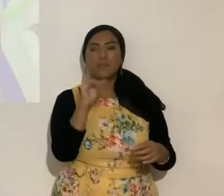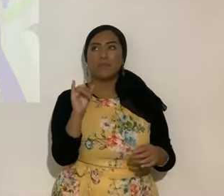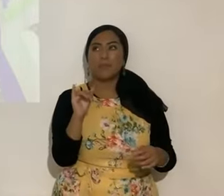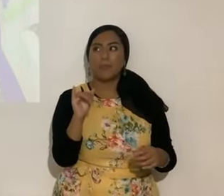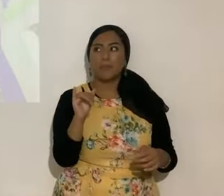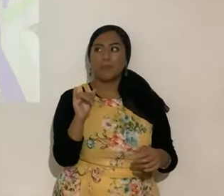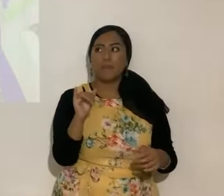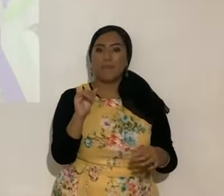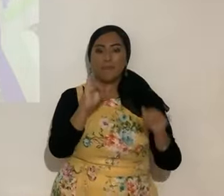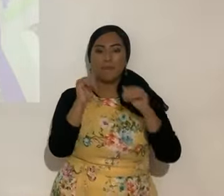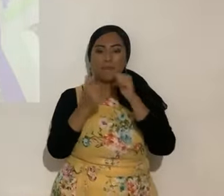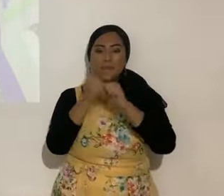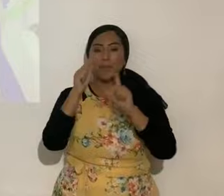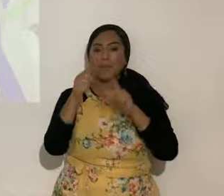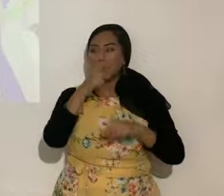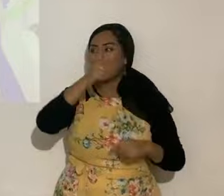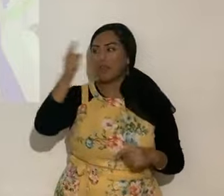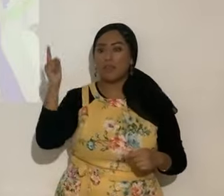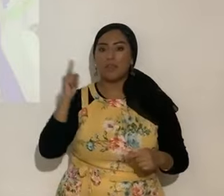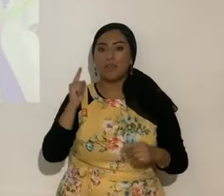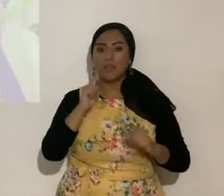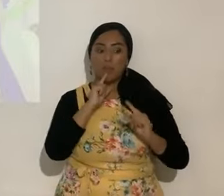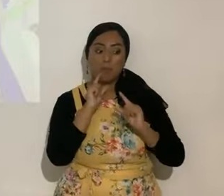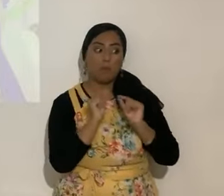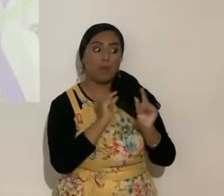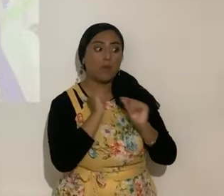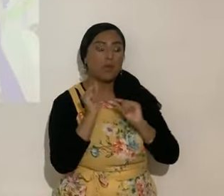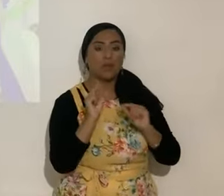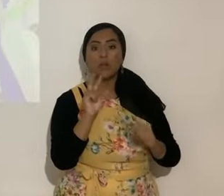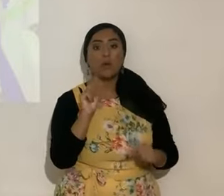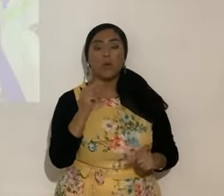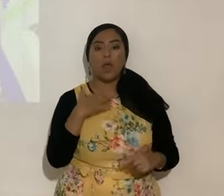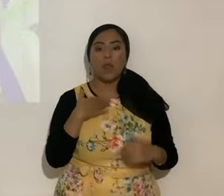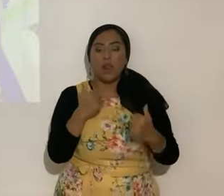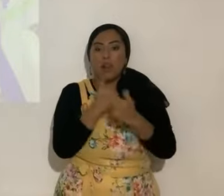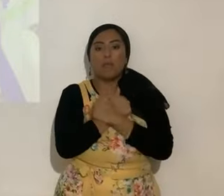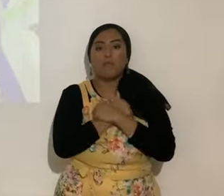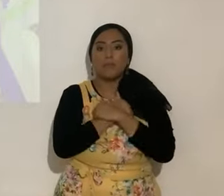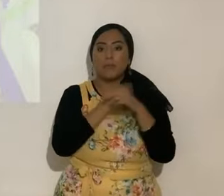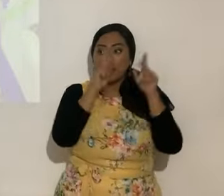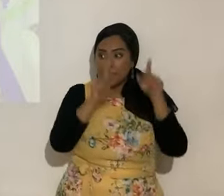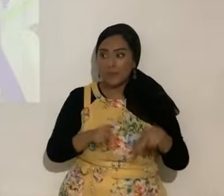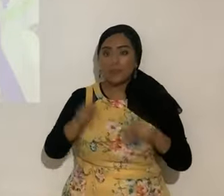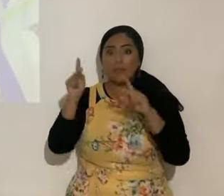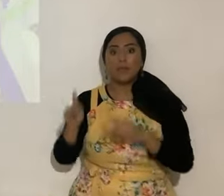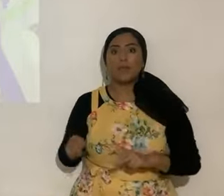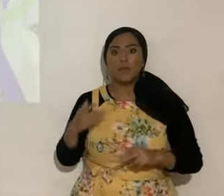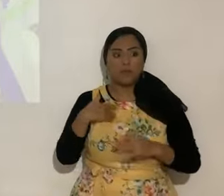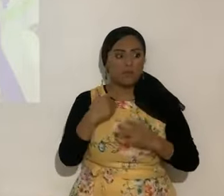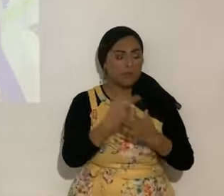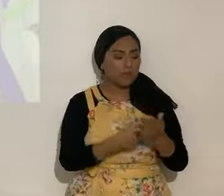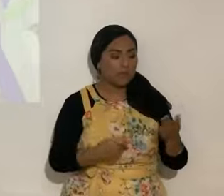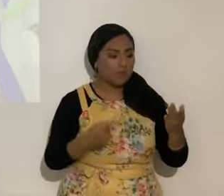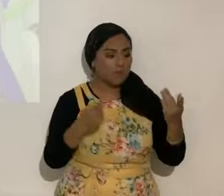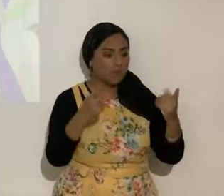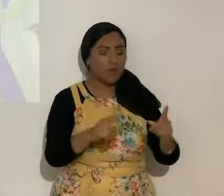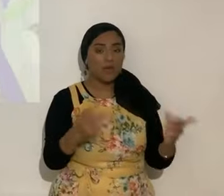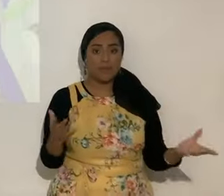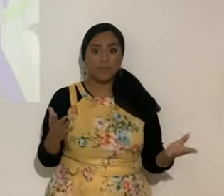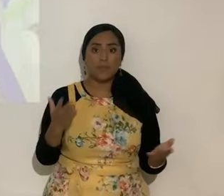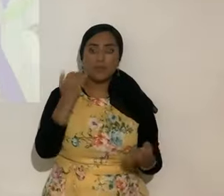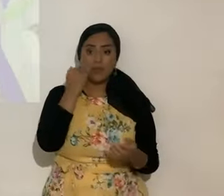de, como hace la mayoría de la gente, de morbo, no, porque yo amo a las personas, amo a las personas, si no nos fuera